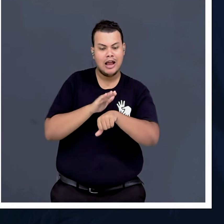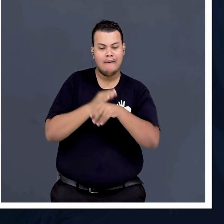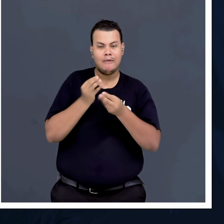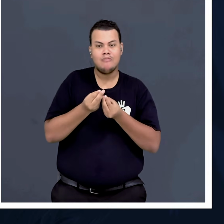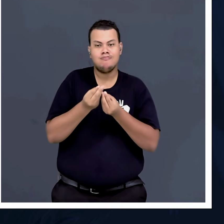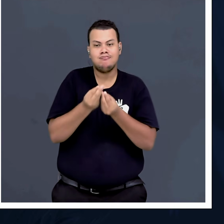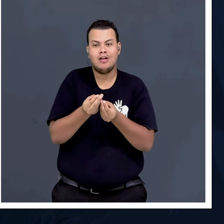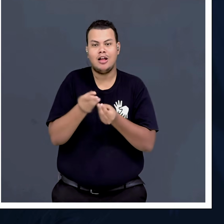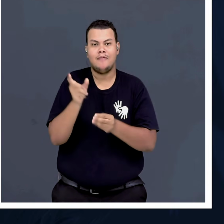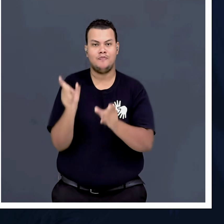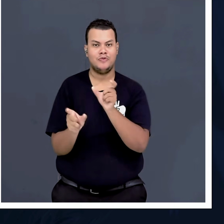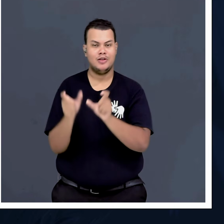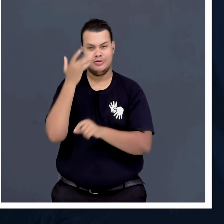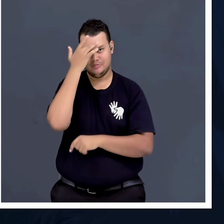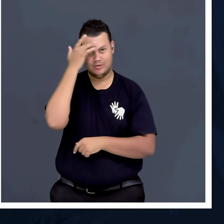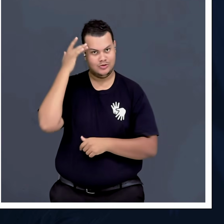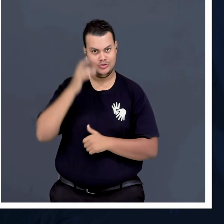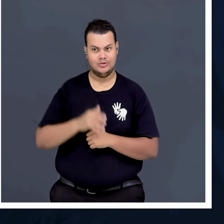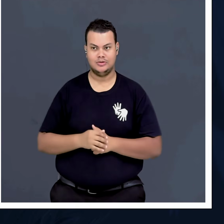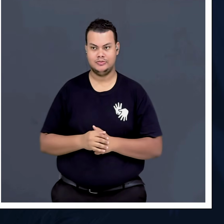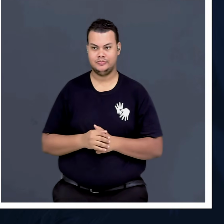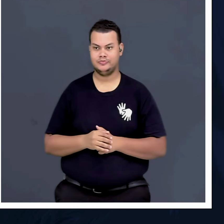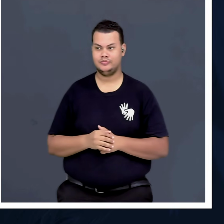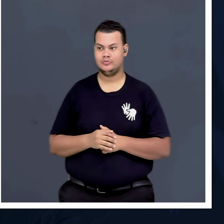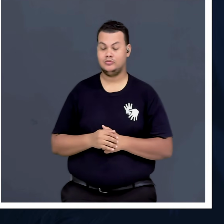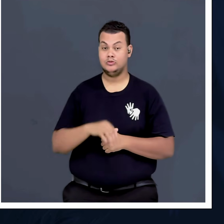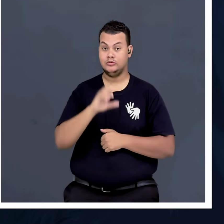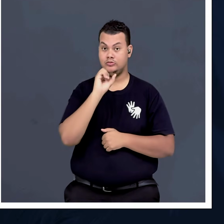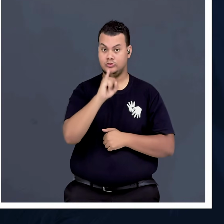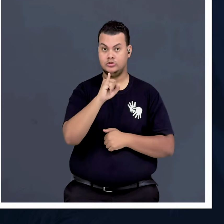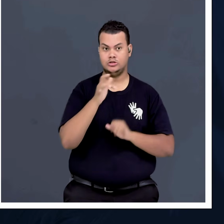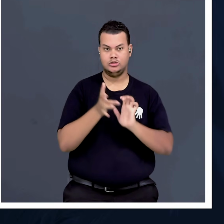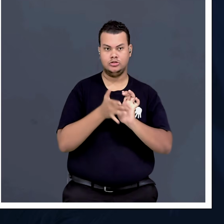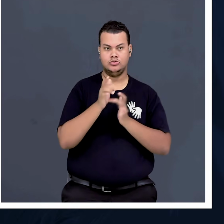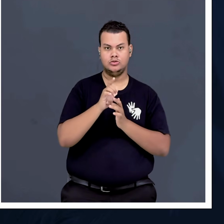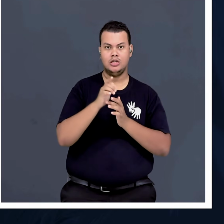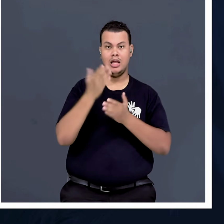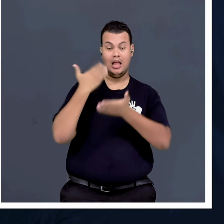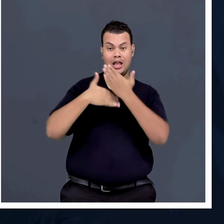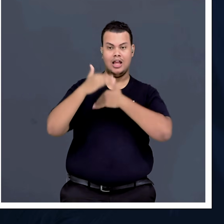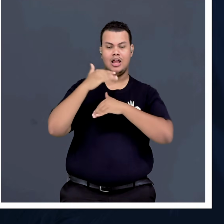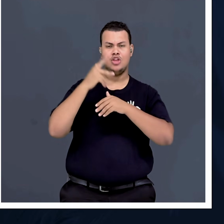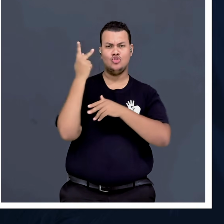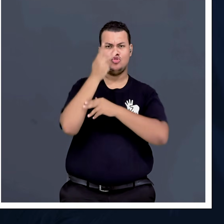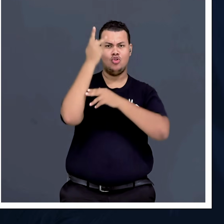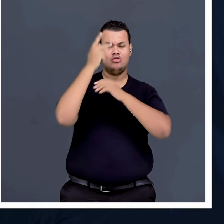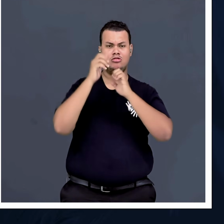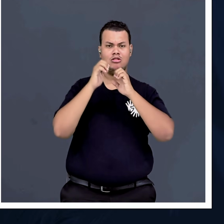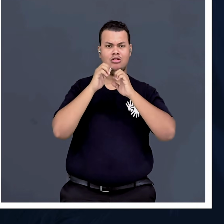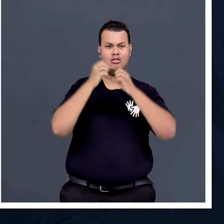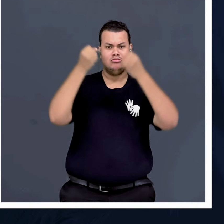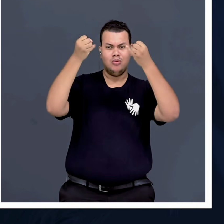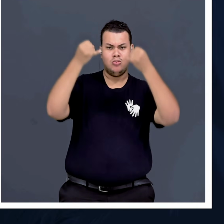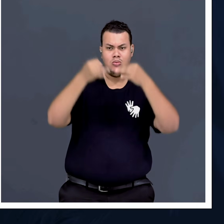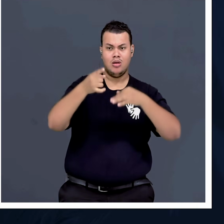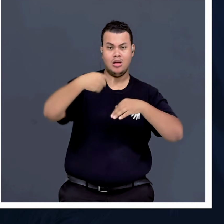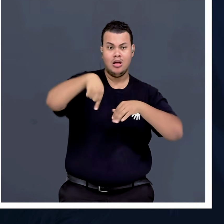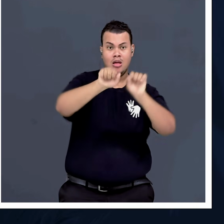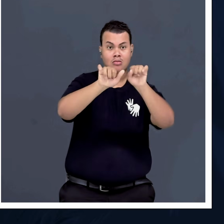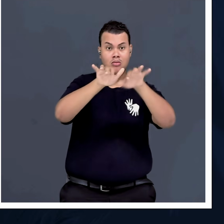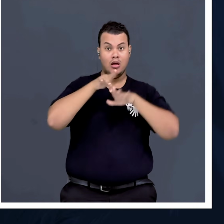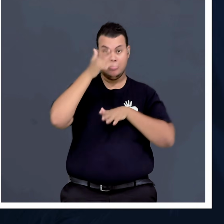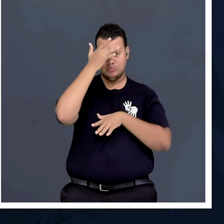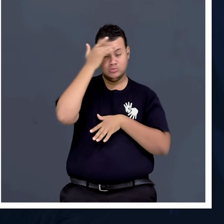com essas pessoas. Quando Jesus contava as parábolas e que aquela multidão não